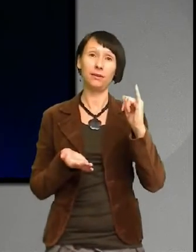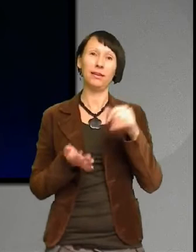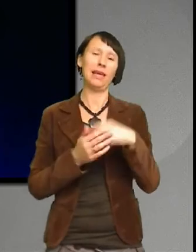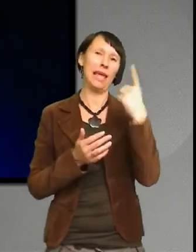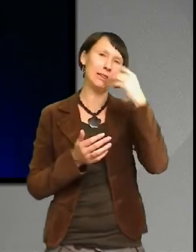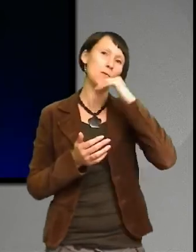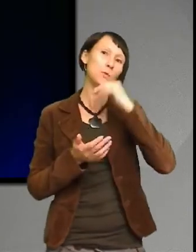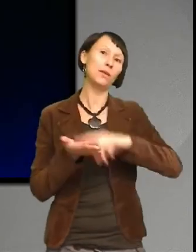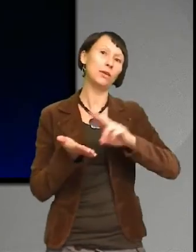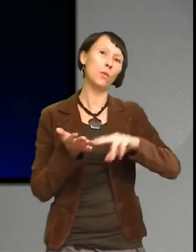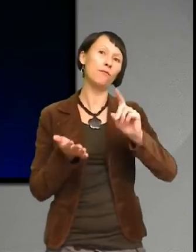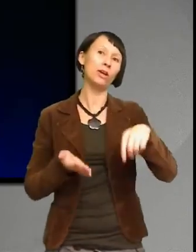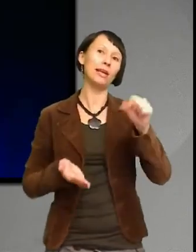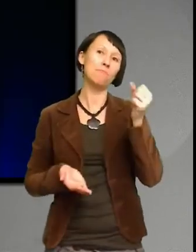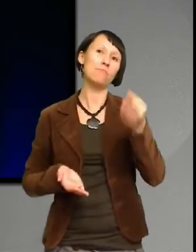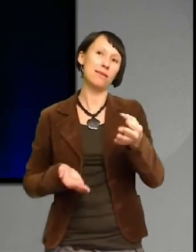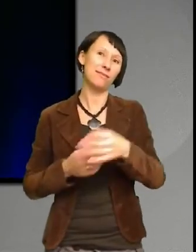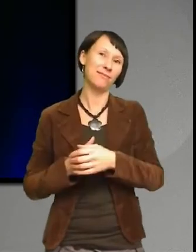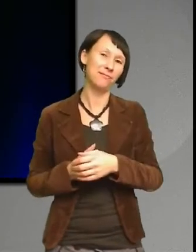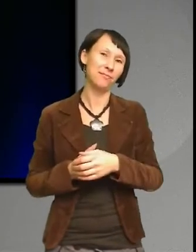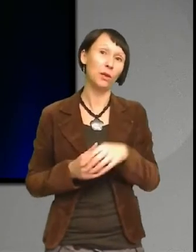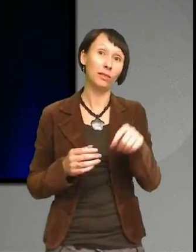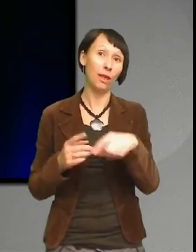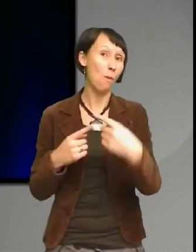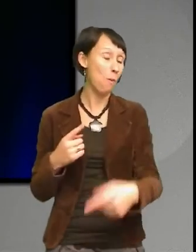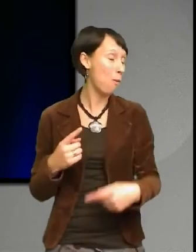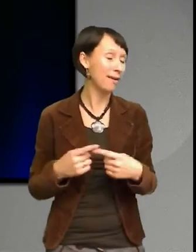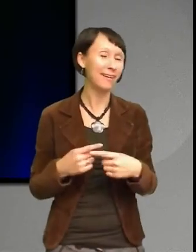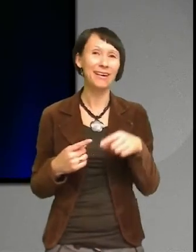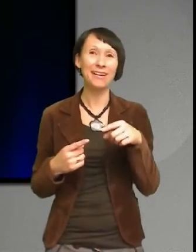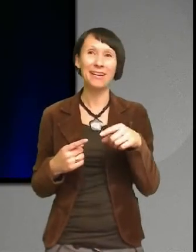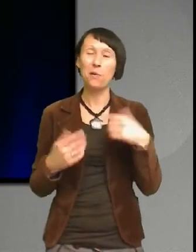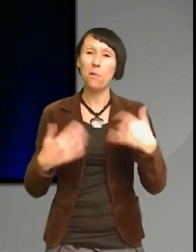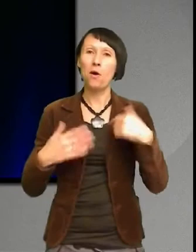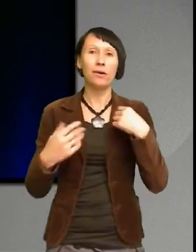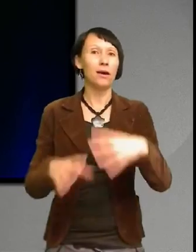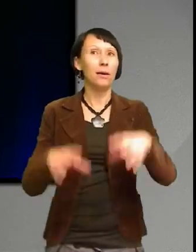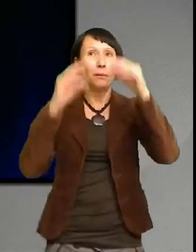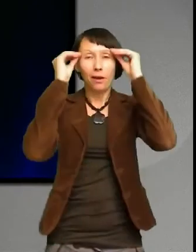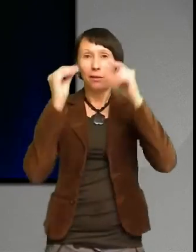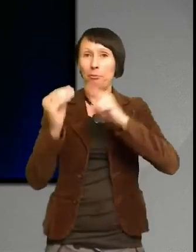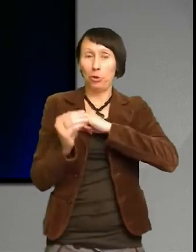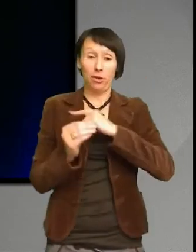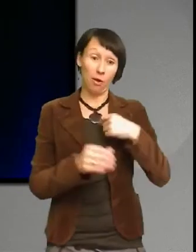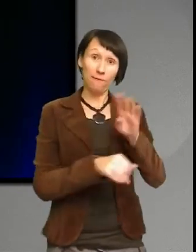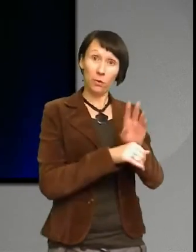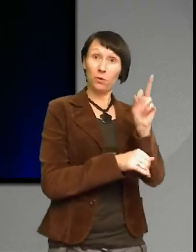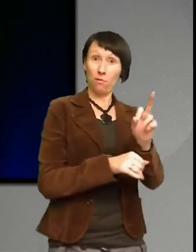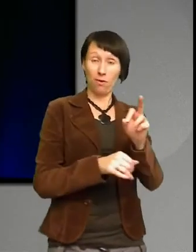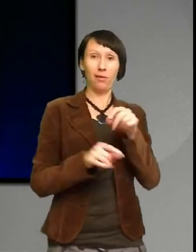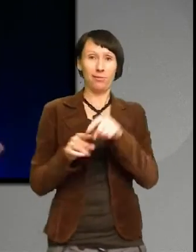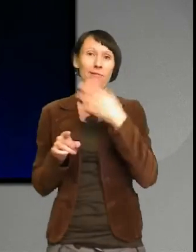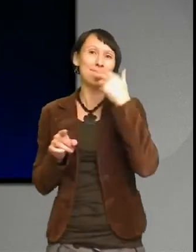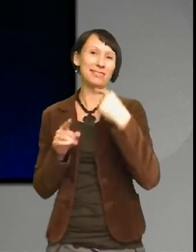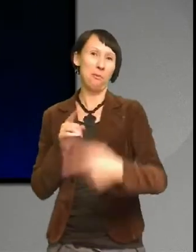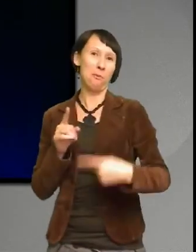Jag lärde det året var det mest roliga och lärorika året i mitt 14-åriga liv. Jag